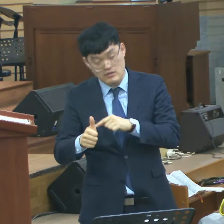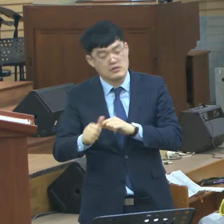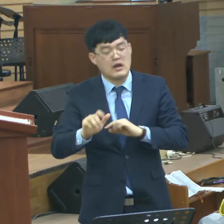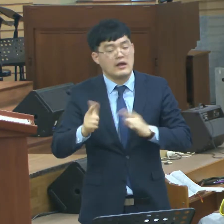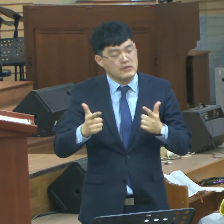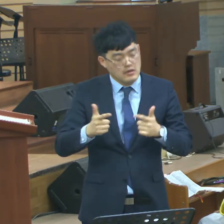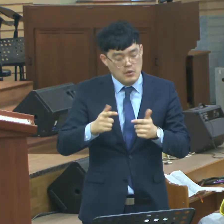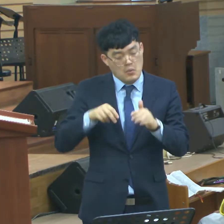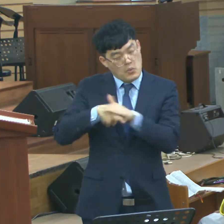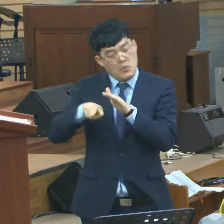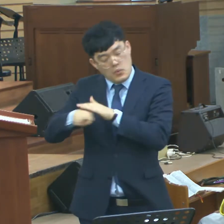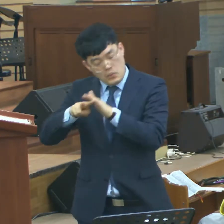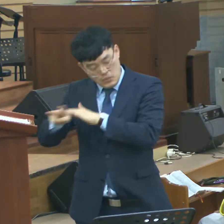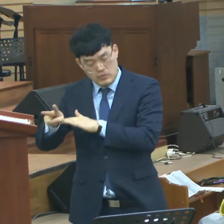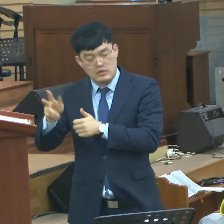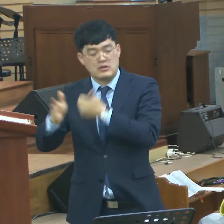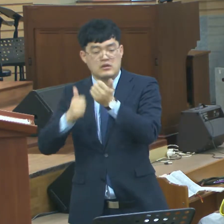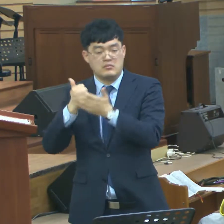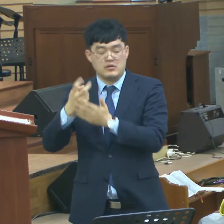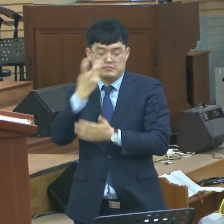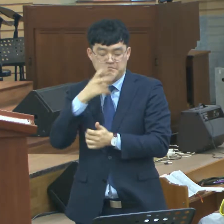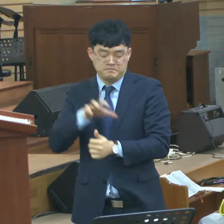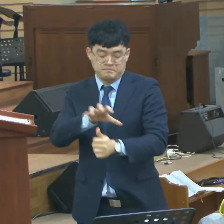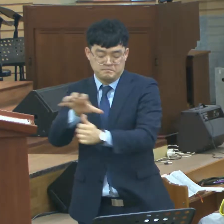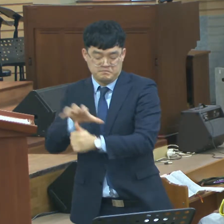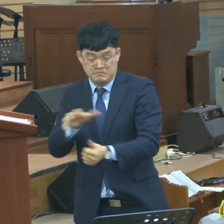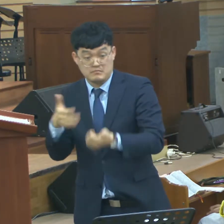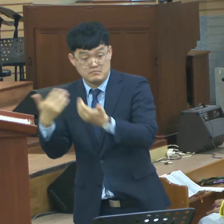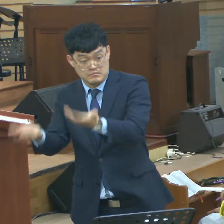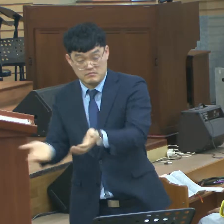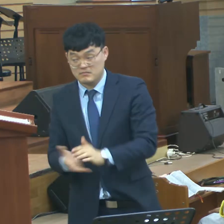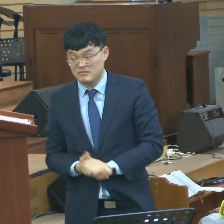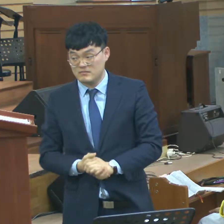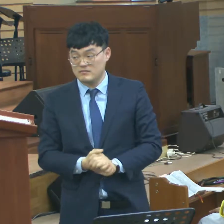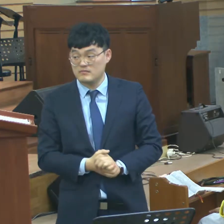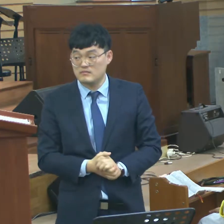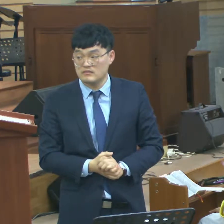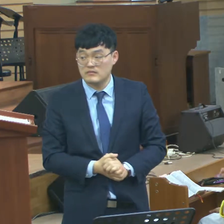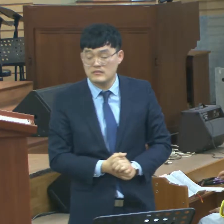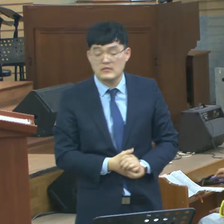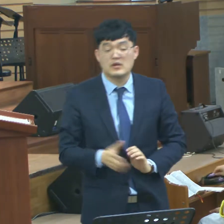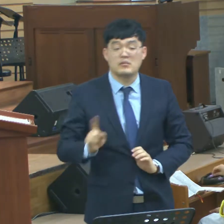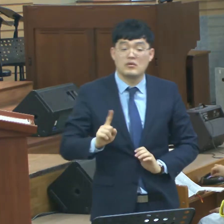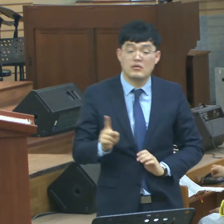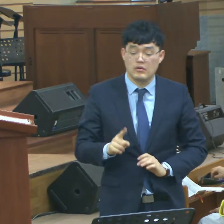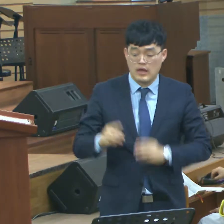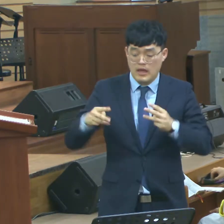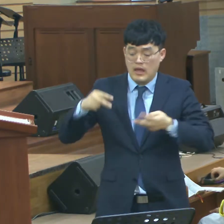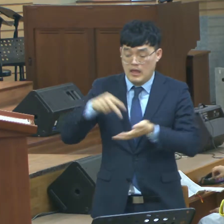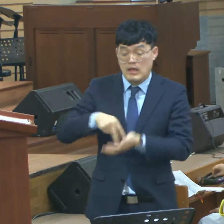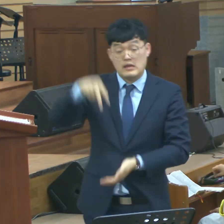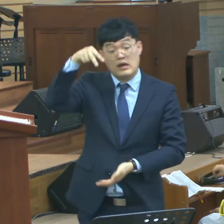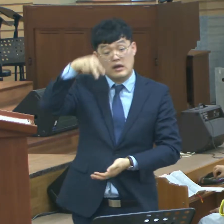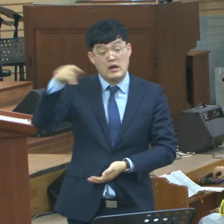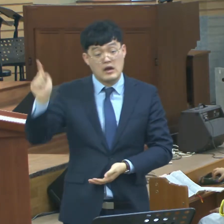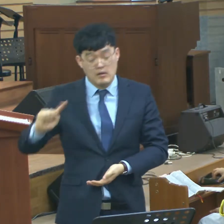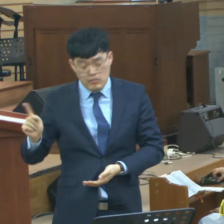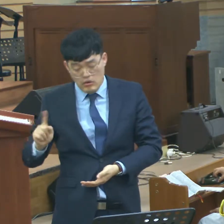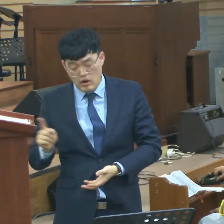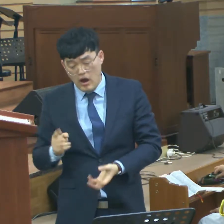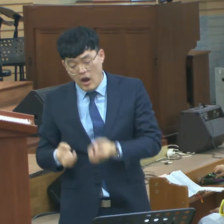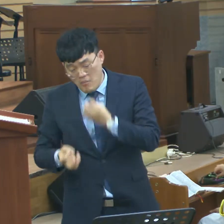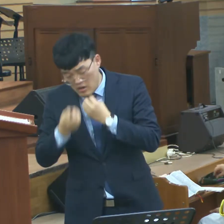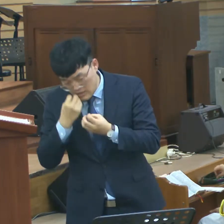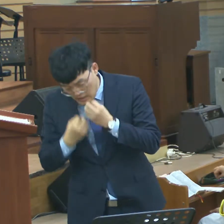그래서 체해가지고 엘리야가 응급실에 갔는데 결국 엘리야가 물을 못 먹어가지고 사고를 당해서 어려움을